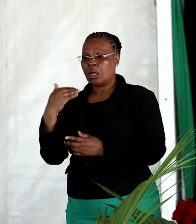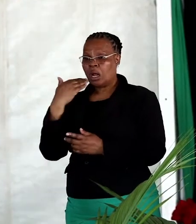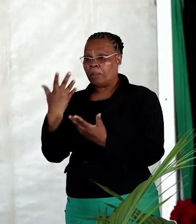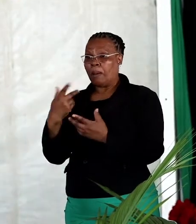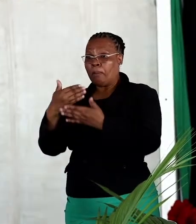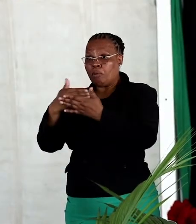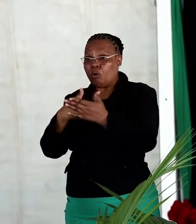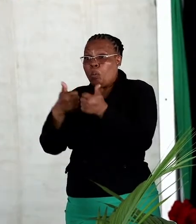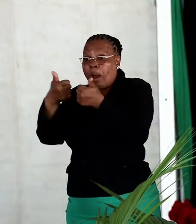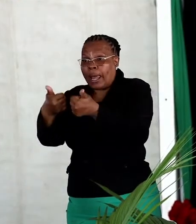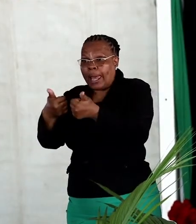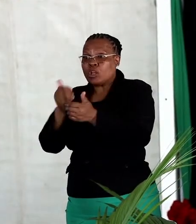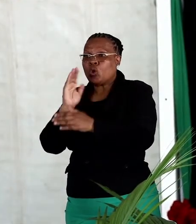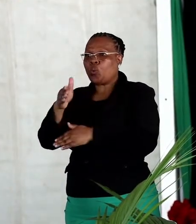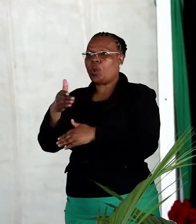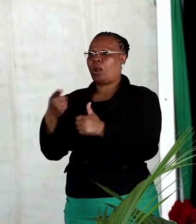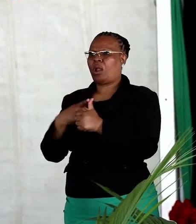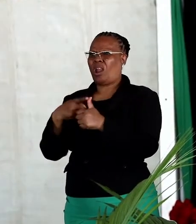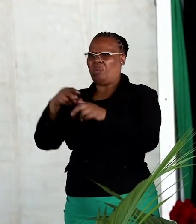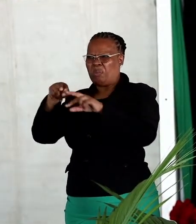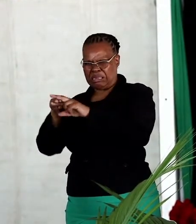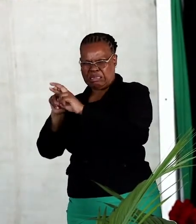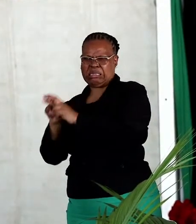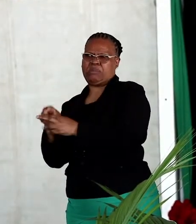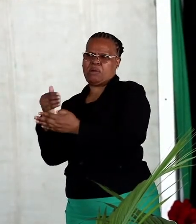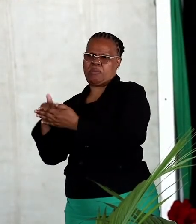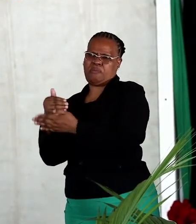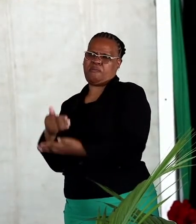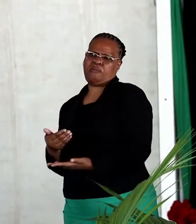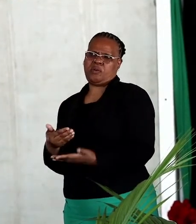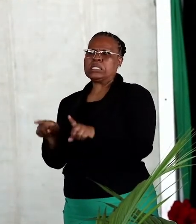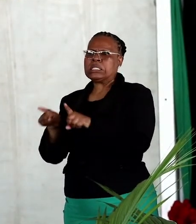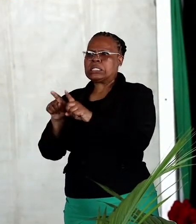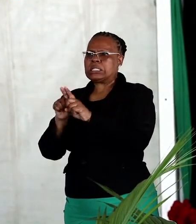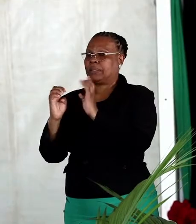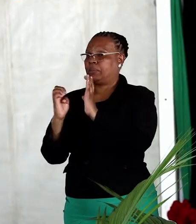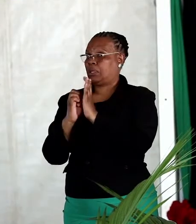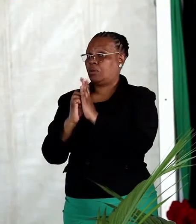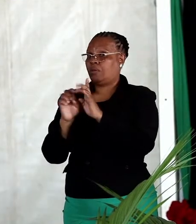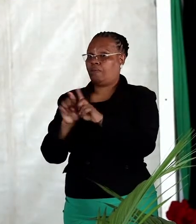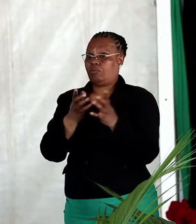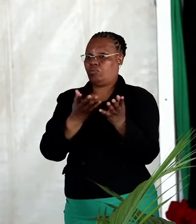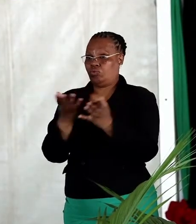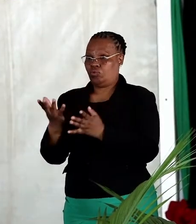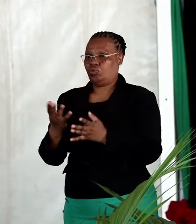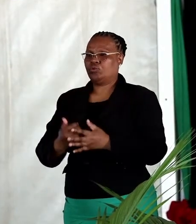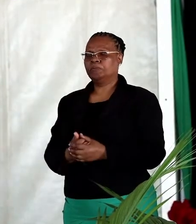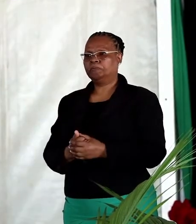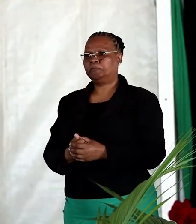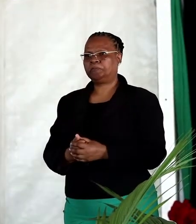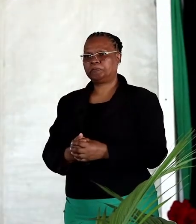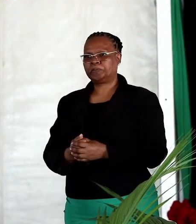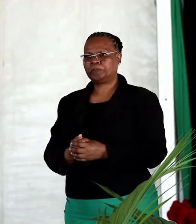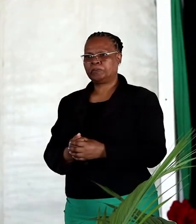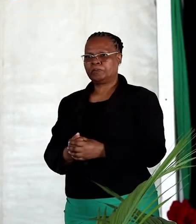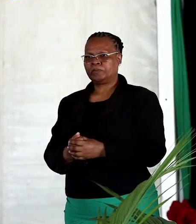I think ngumzekelo wale nto sizoyikhommemorate apha namhlanje.